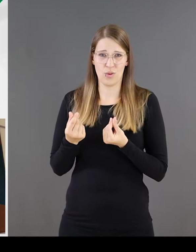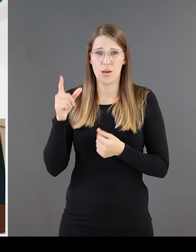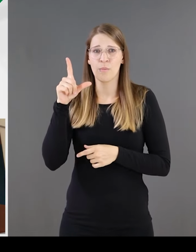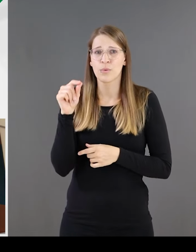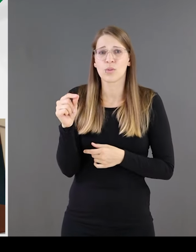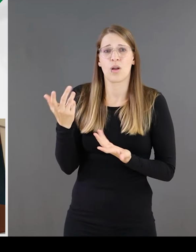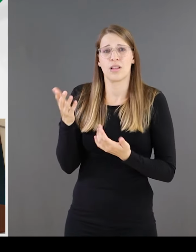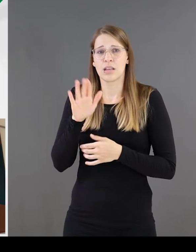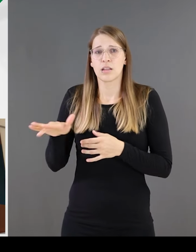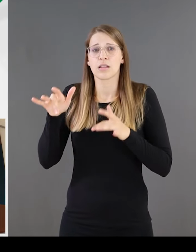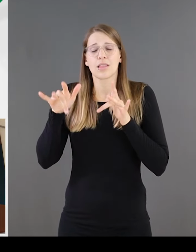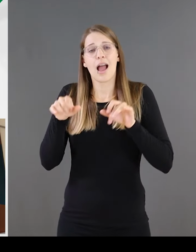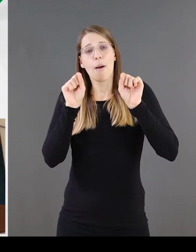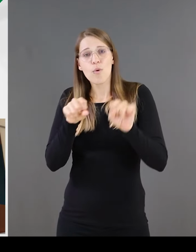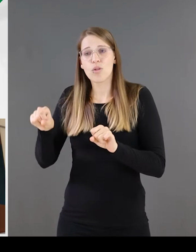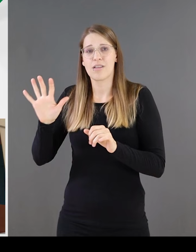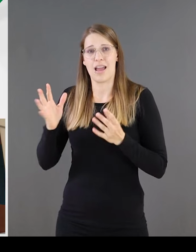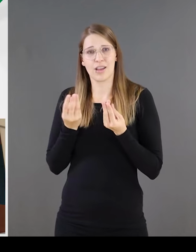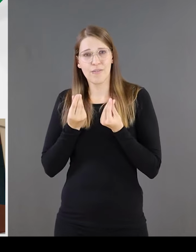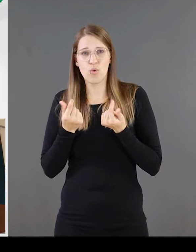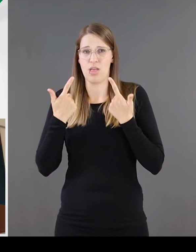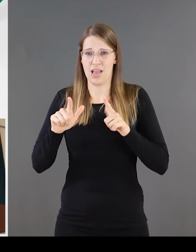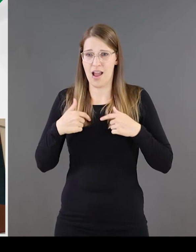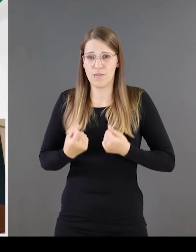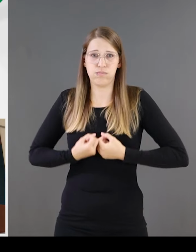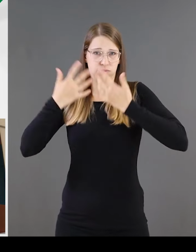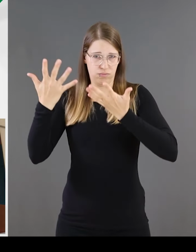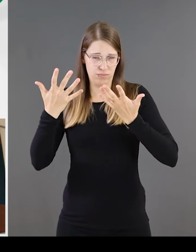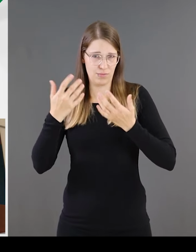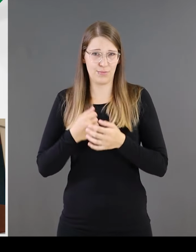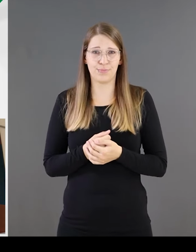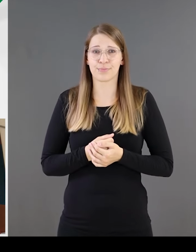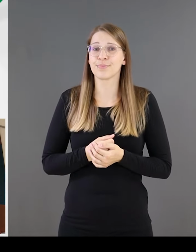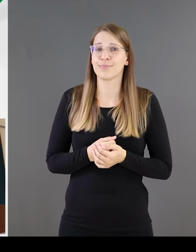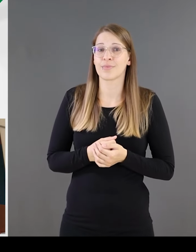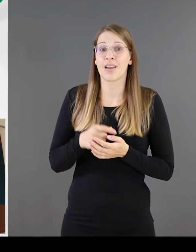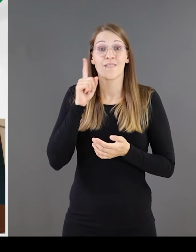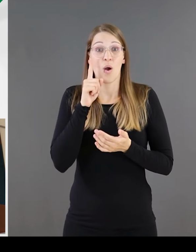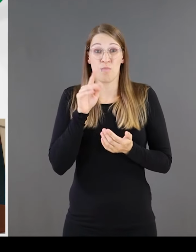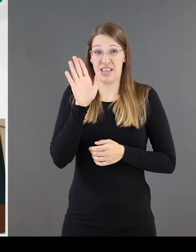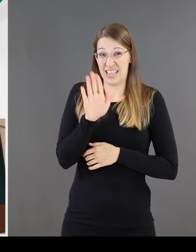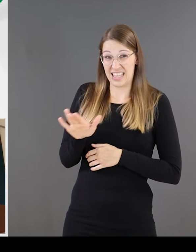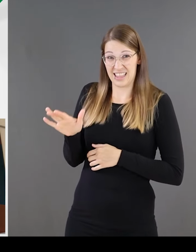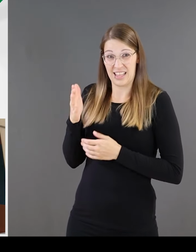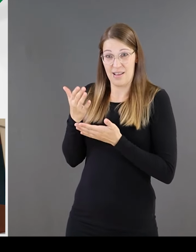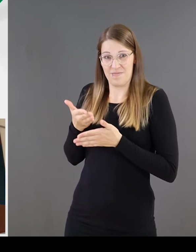akzeptiert wird von den Eltern. Das heißt, dass sie eine Ausdrucksmöglichkeit haben dürfen, um ihre Gefühle auszudrücken.